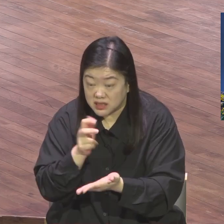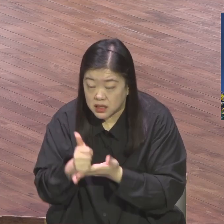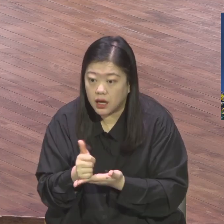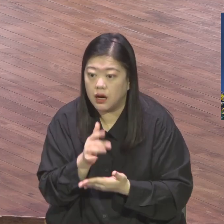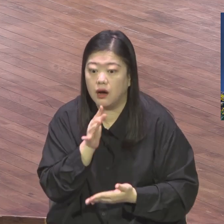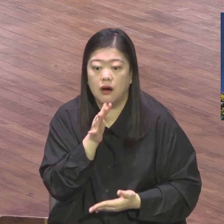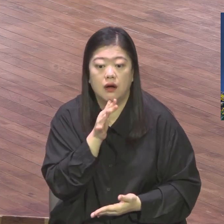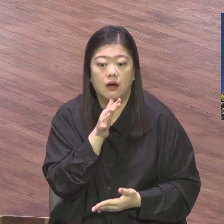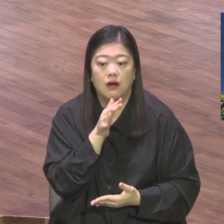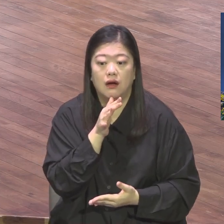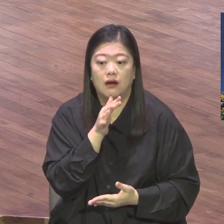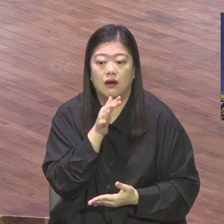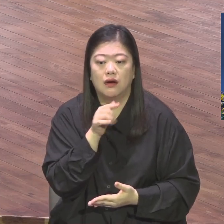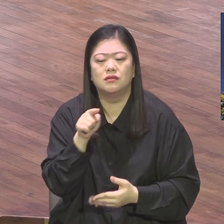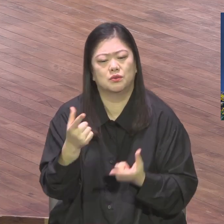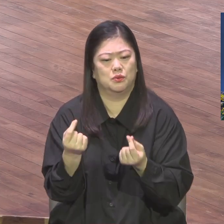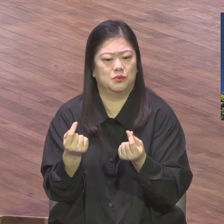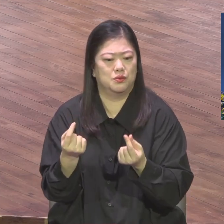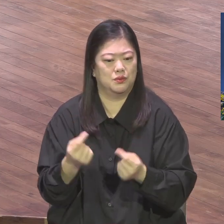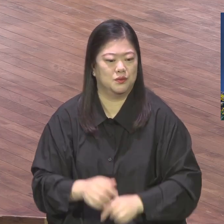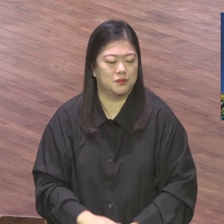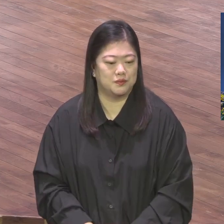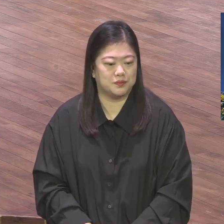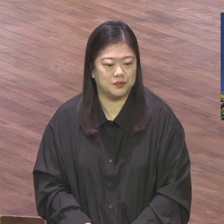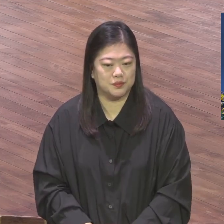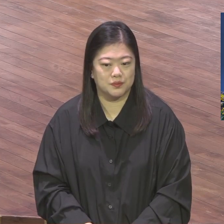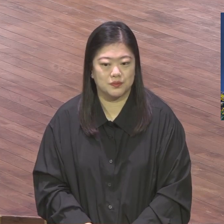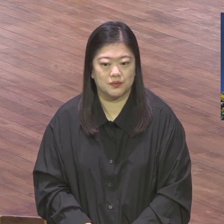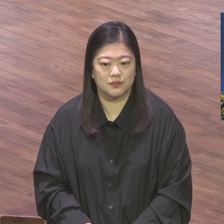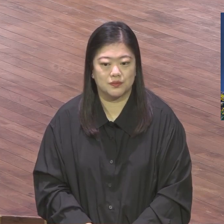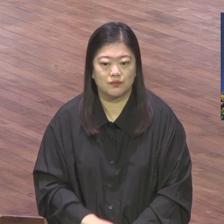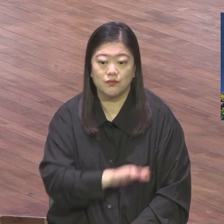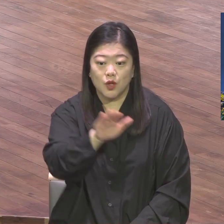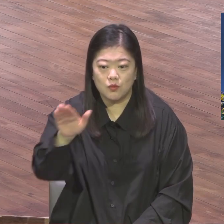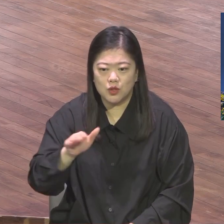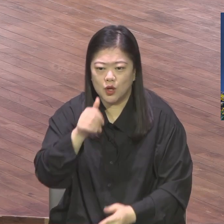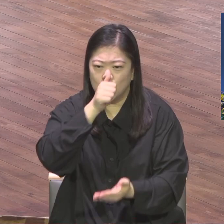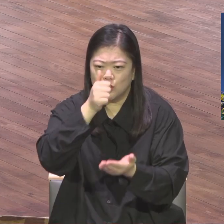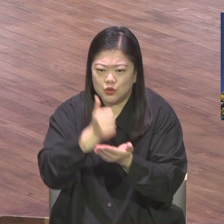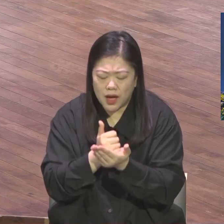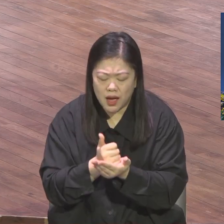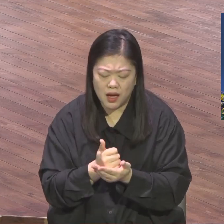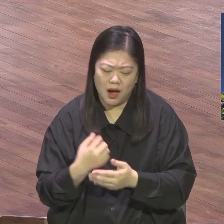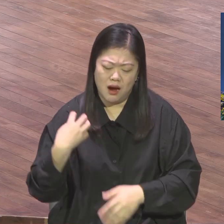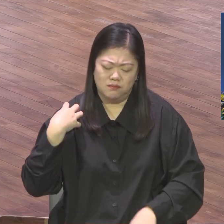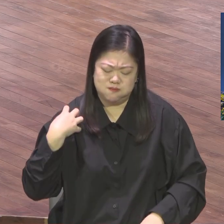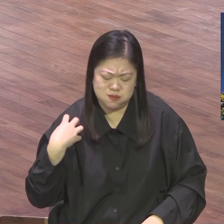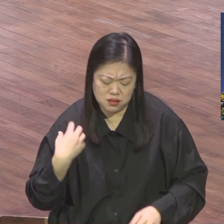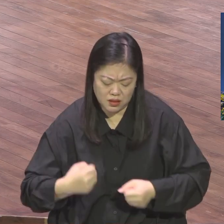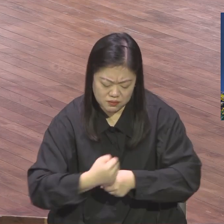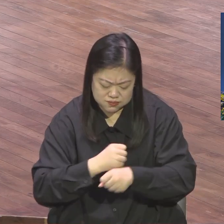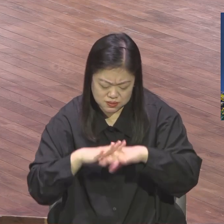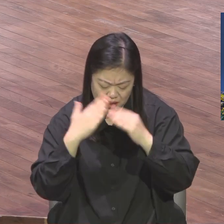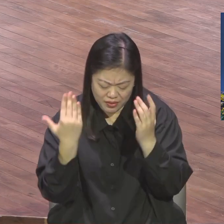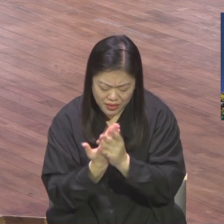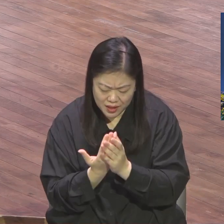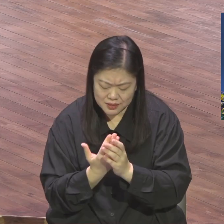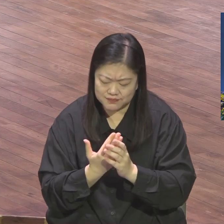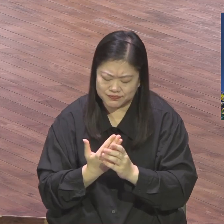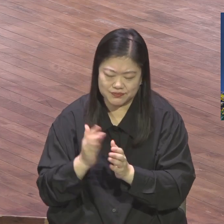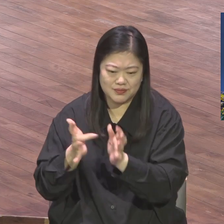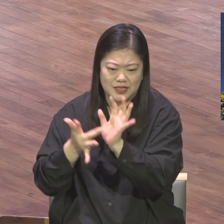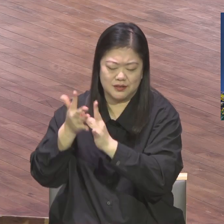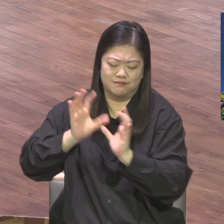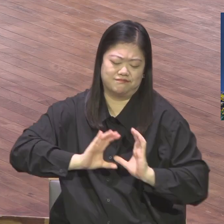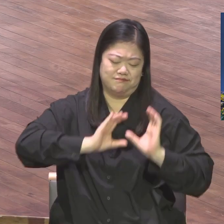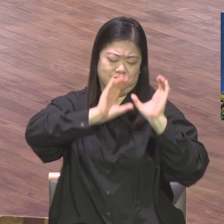모든 허감 권세를 끊으시고 우리가 가지고 있는 모든 죄의 짐을 다 도말해